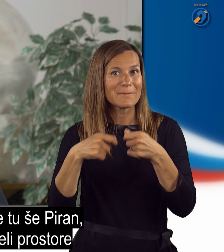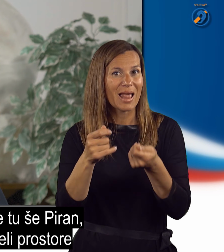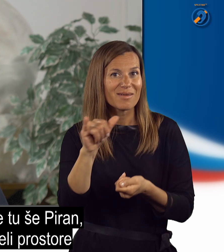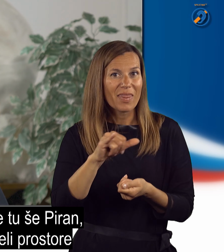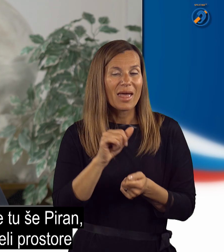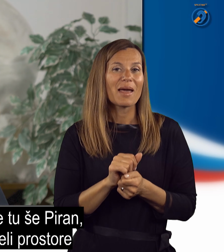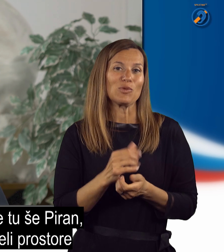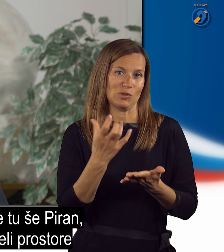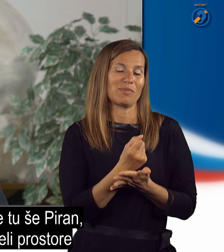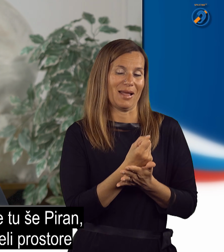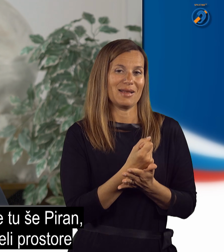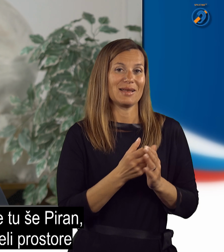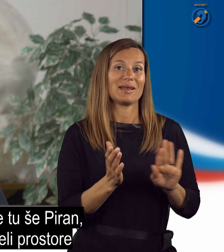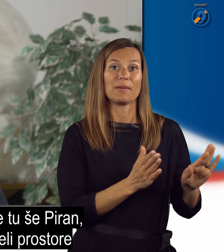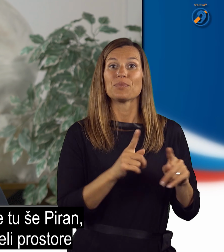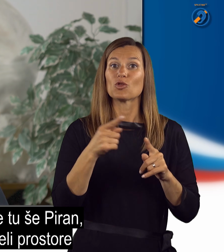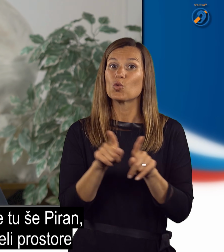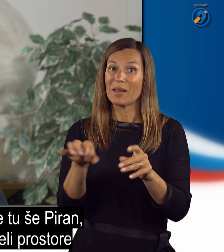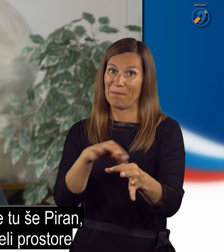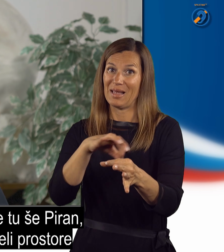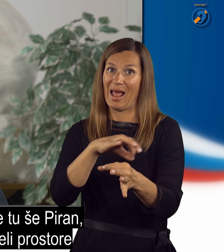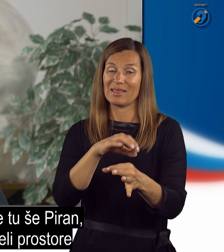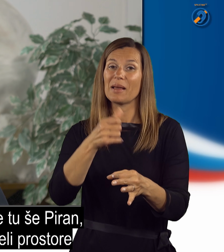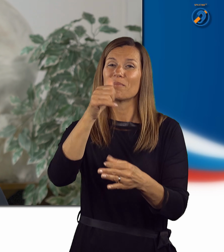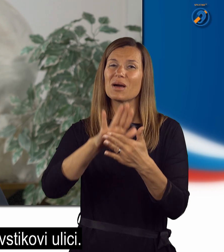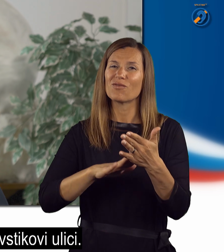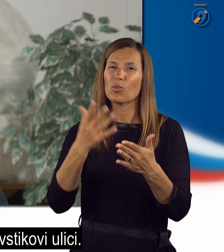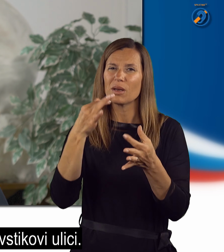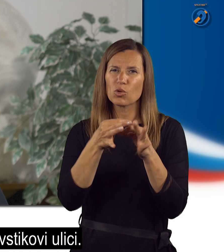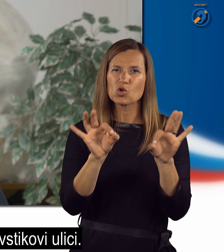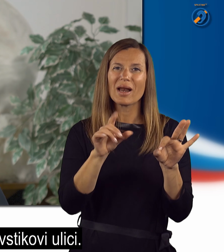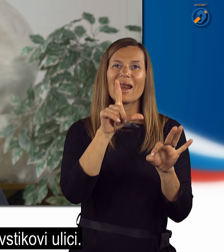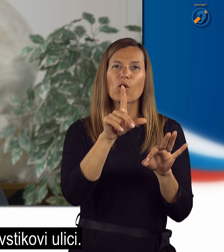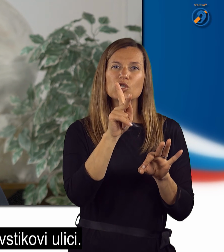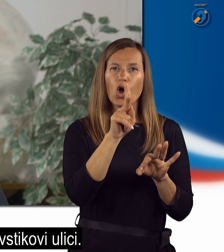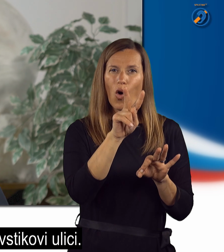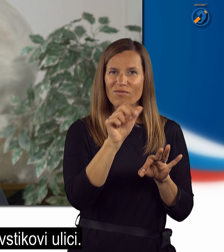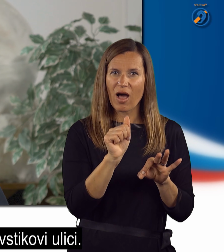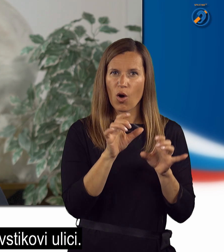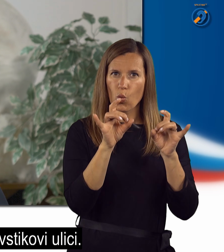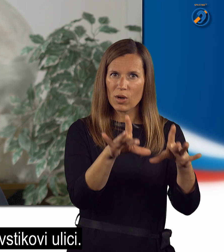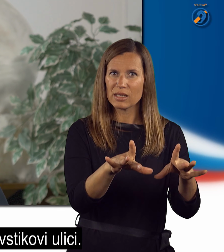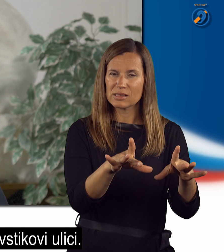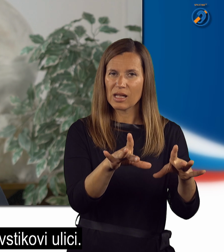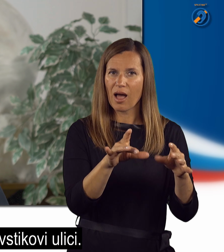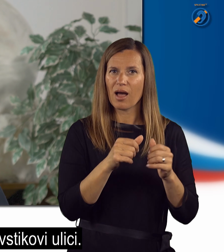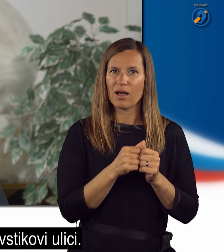še Piran, kjer smo imeli prostore najprej na Levstikovi ulici